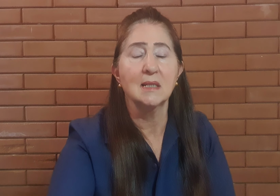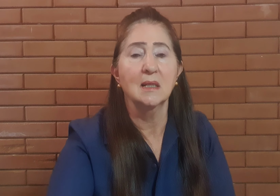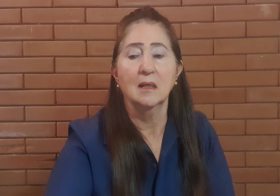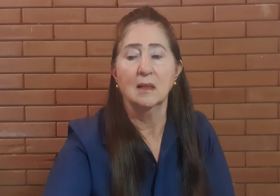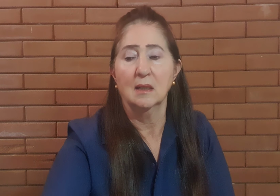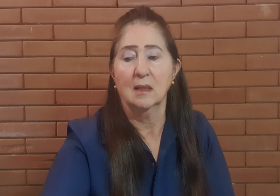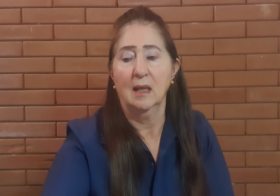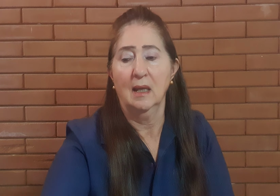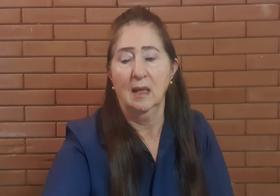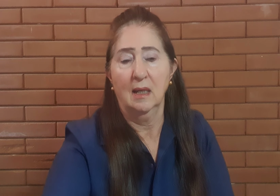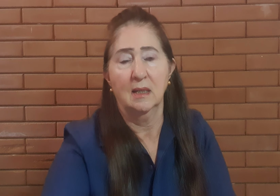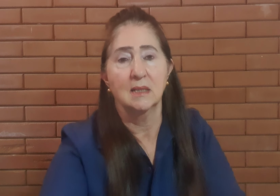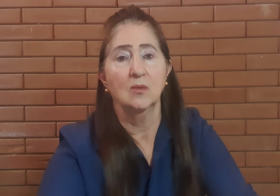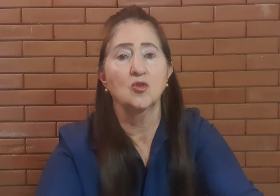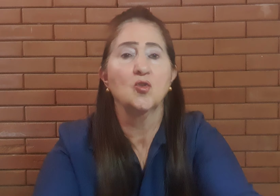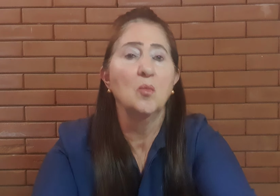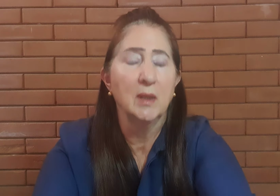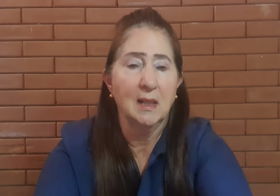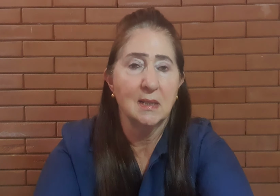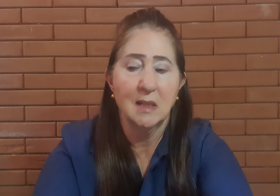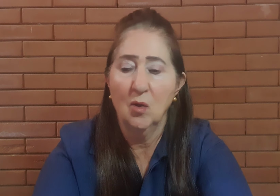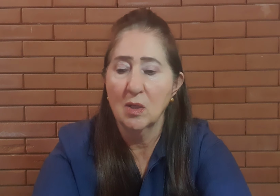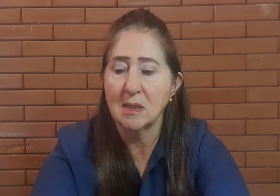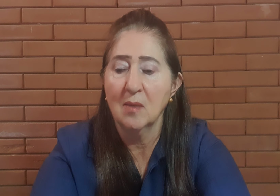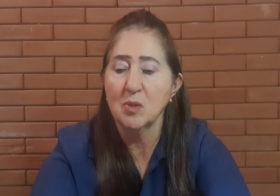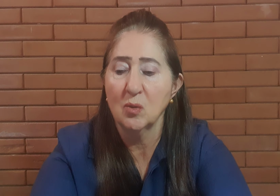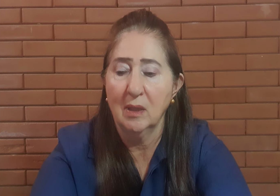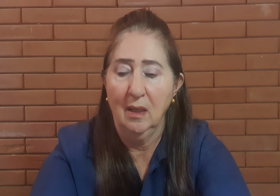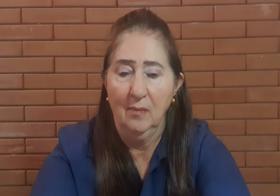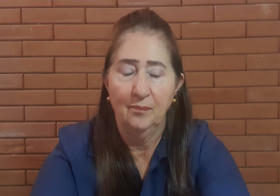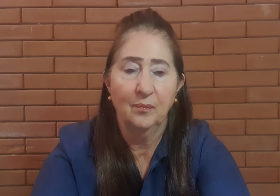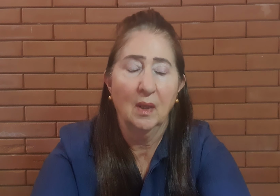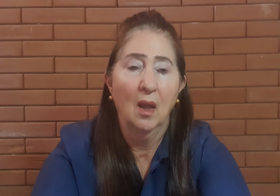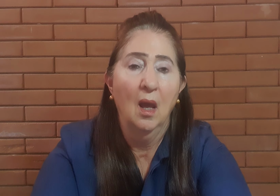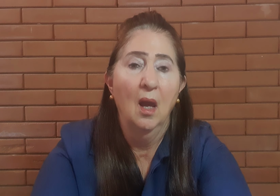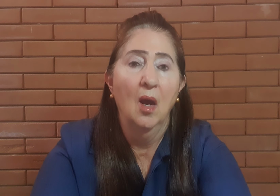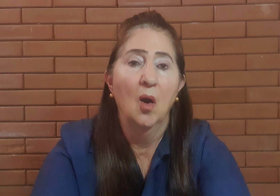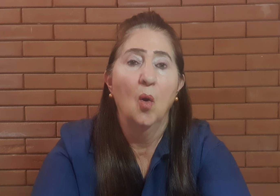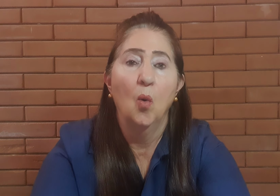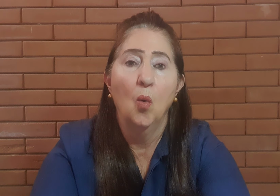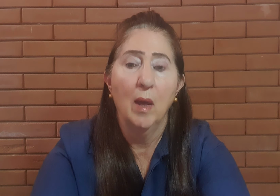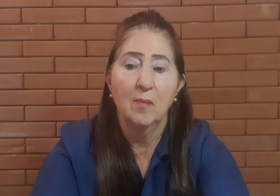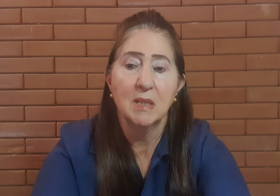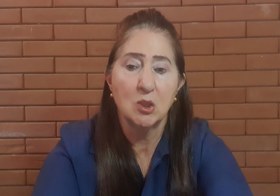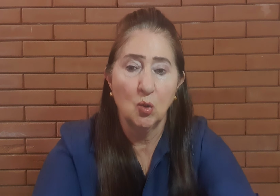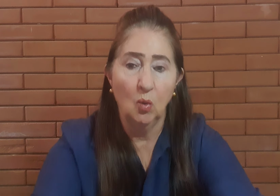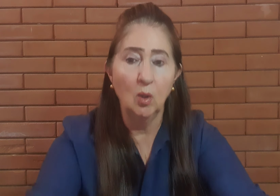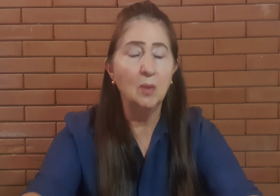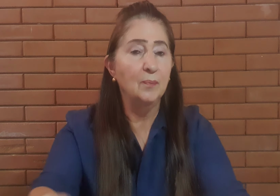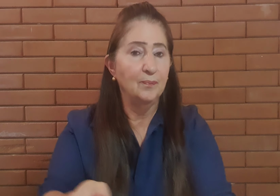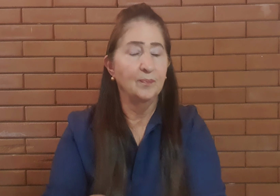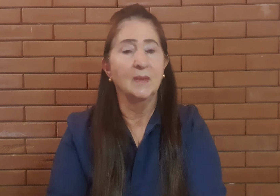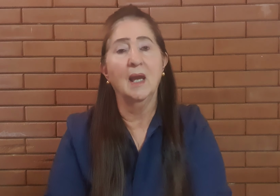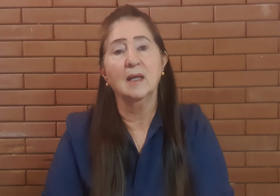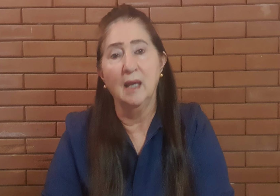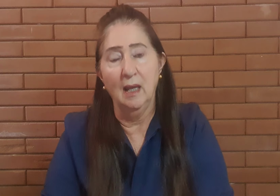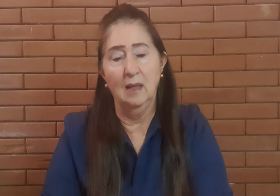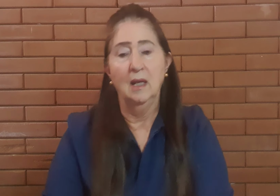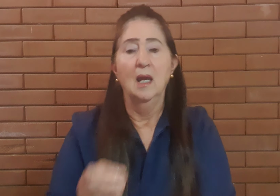nesse quesito de comunicação, nós temos o quê? O emissor, que é aquele